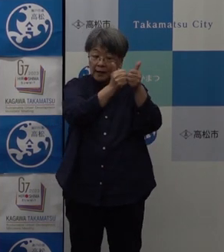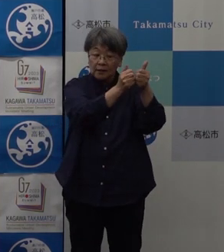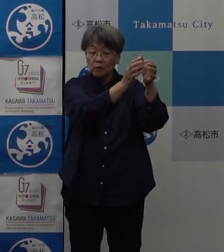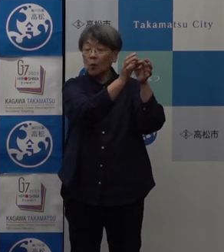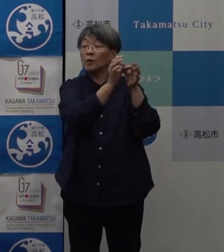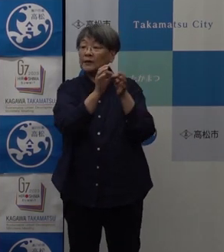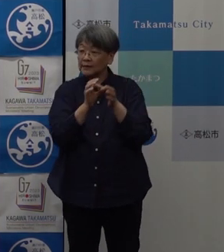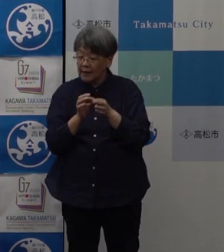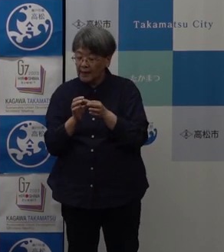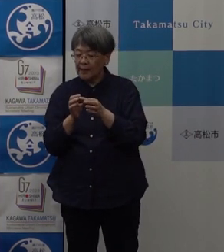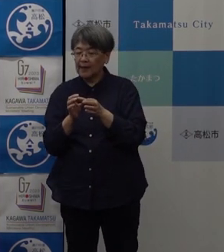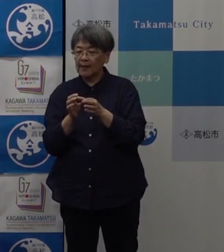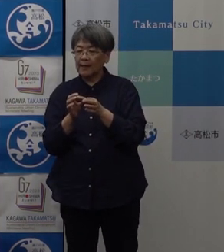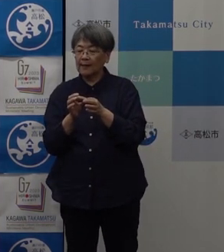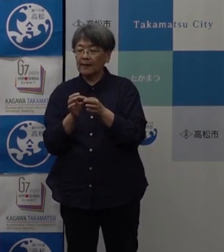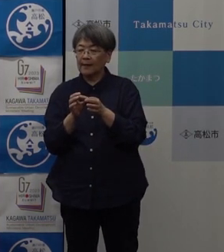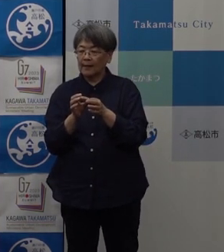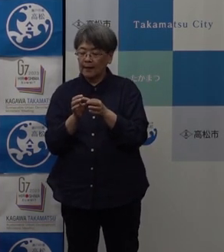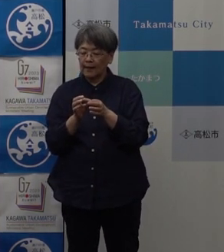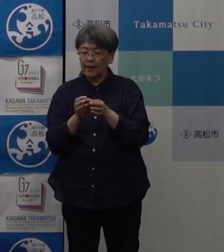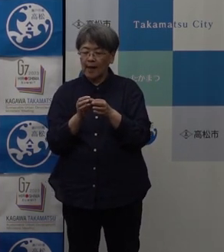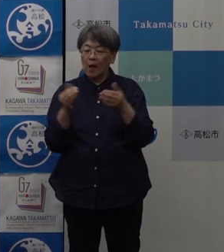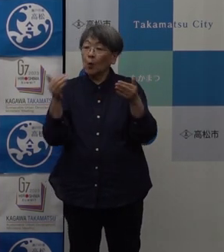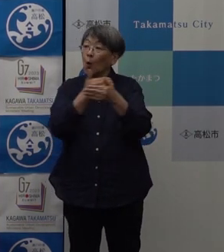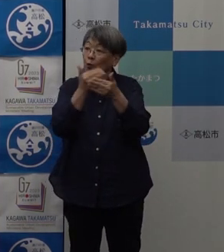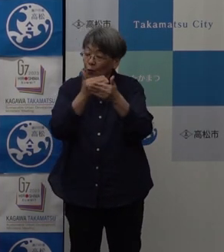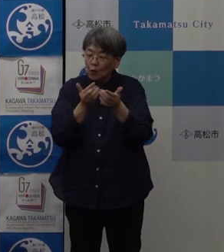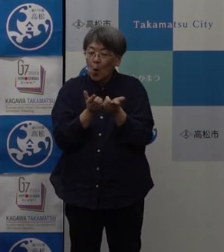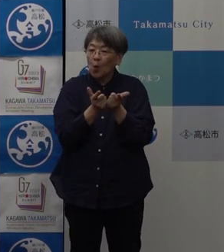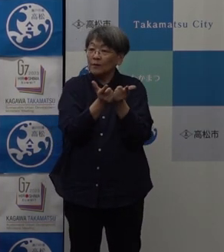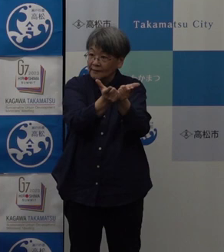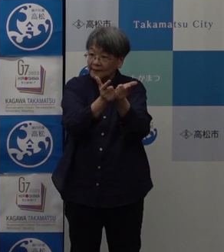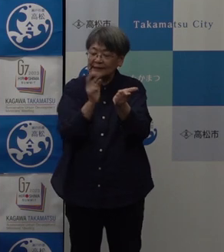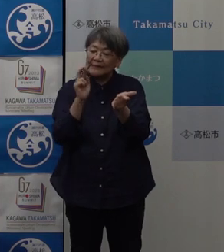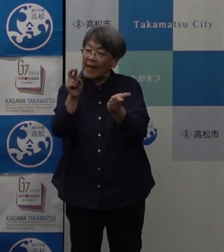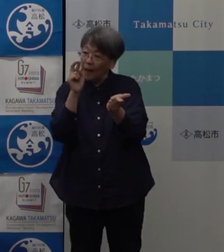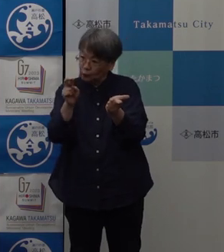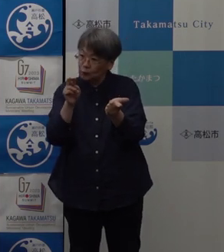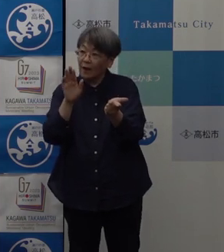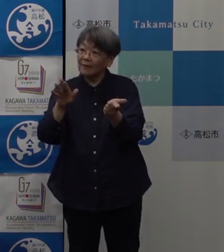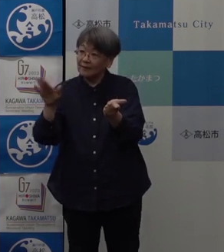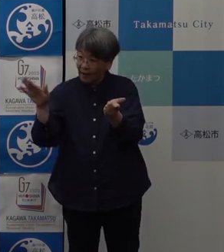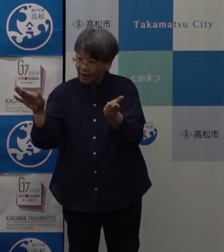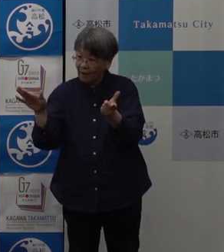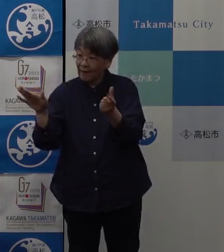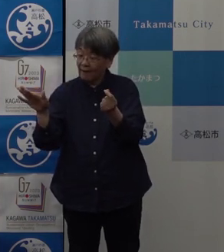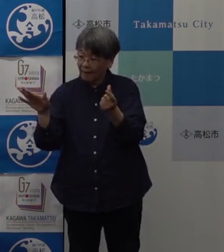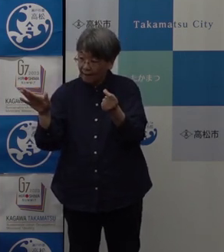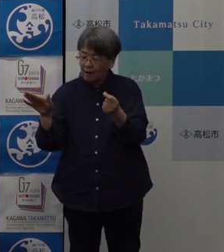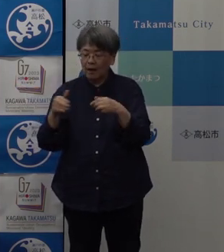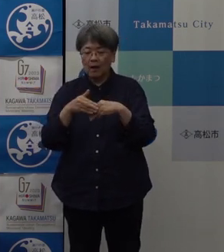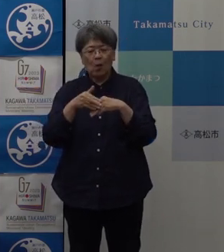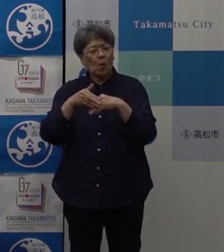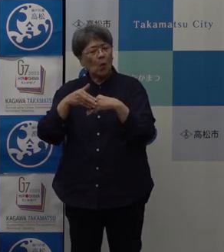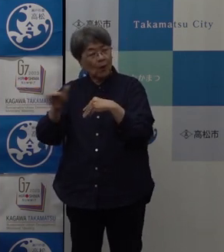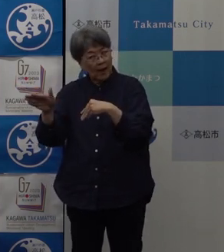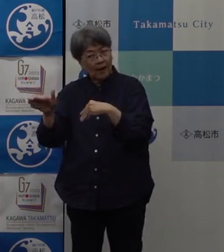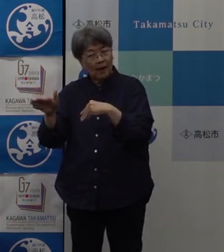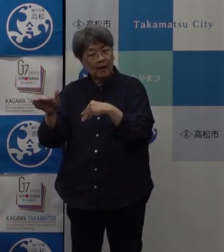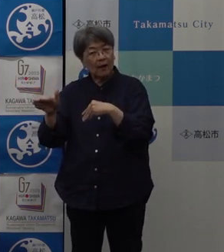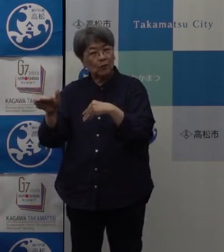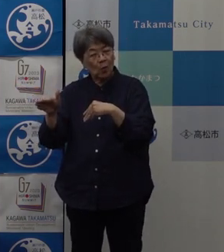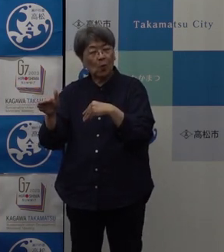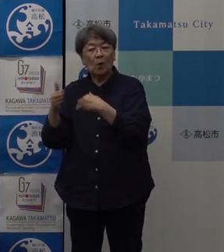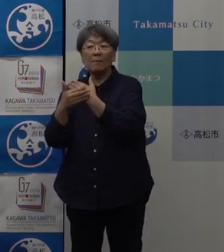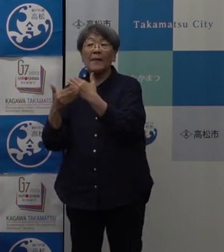今その具体的にその、まあ、公共交通の充実というところでありましたけれども、あの今回の会合を踏まえてですね、あの